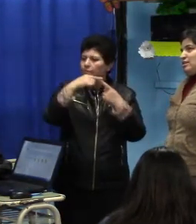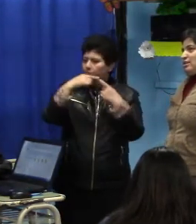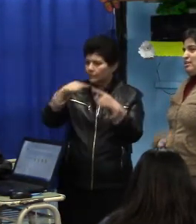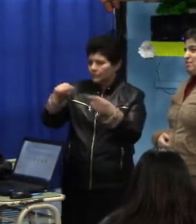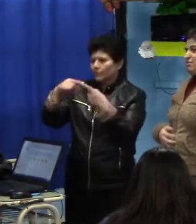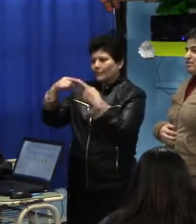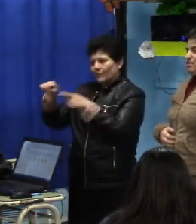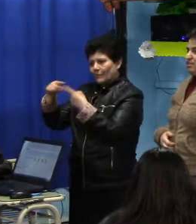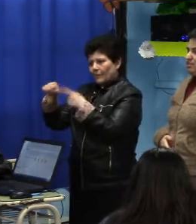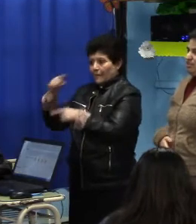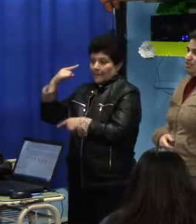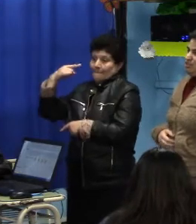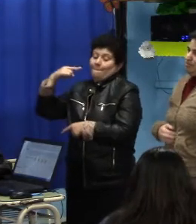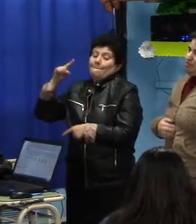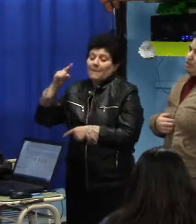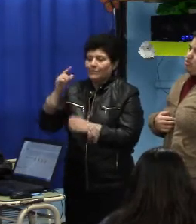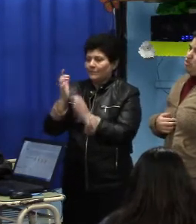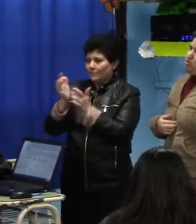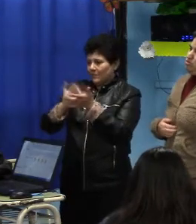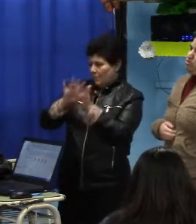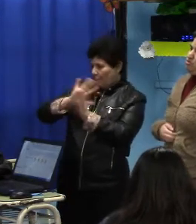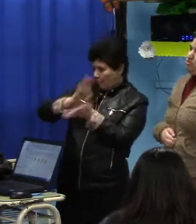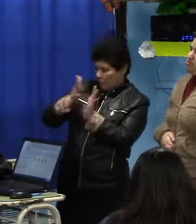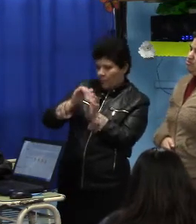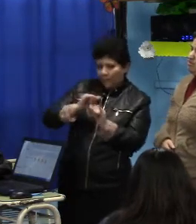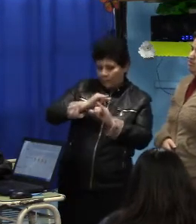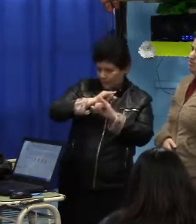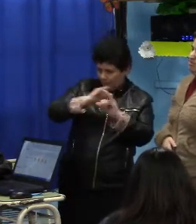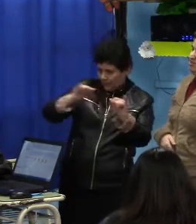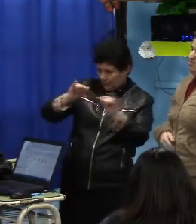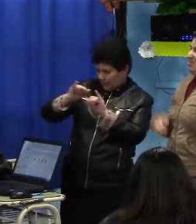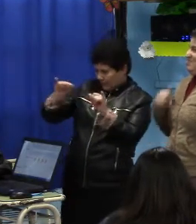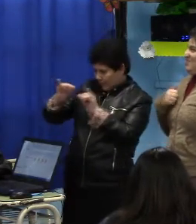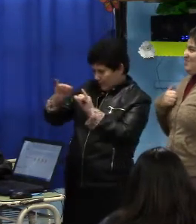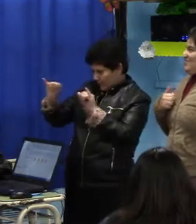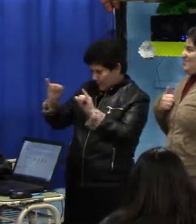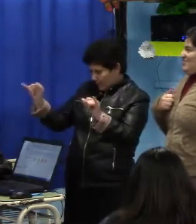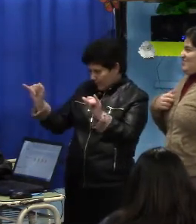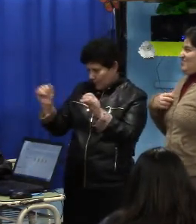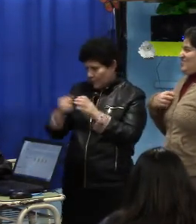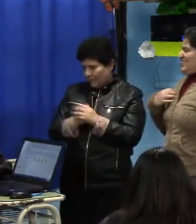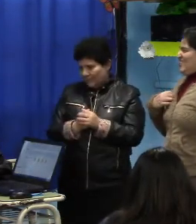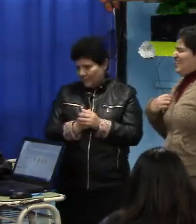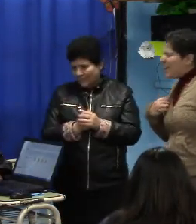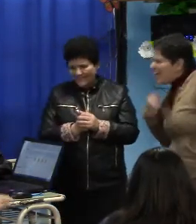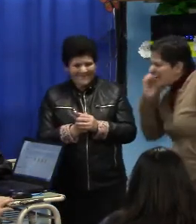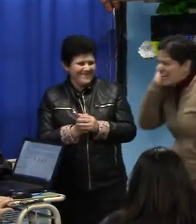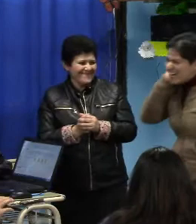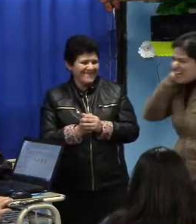el evangelismo va a ser distinto para todos. Estoy levantando un pulgar porque usaste todo, todo.